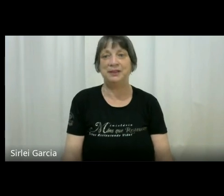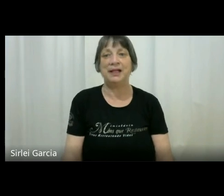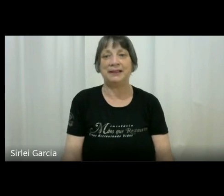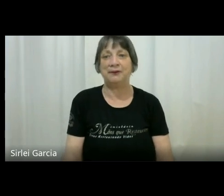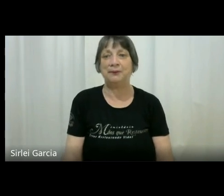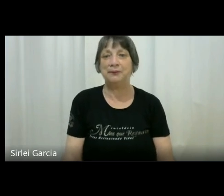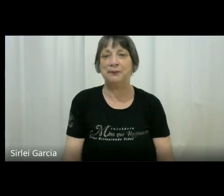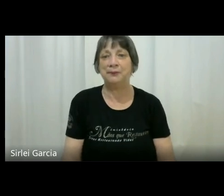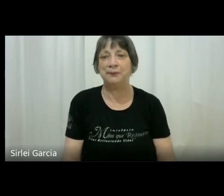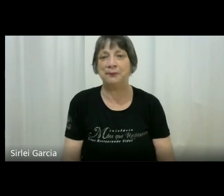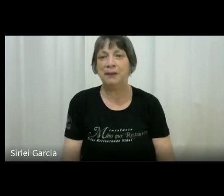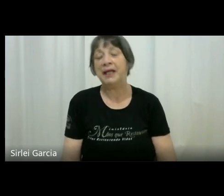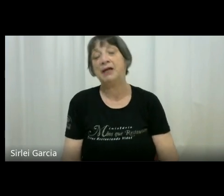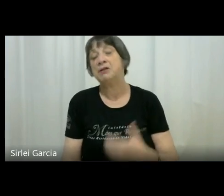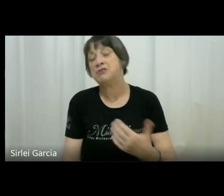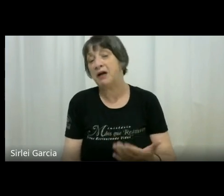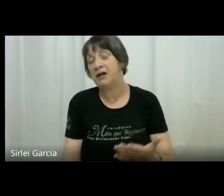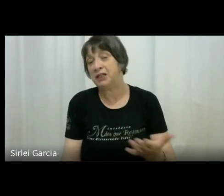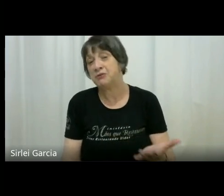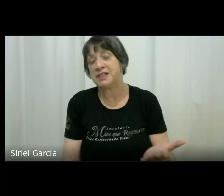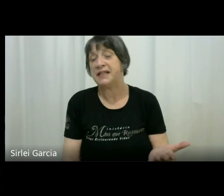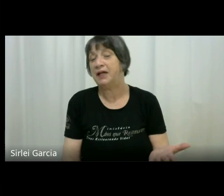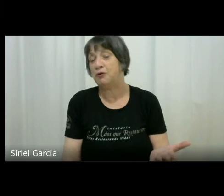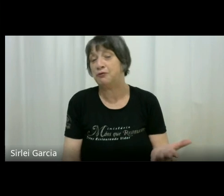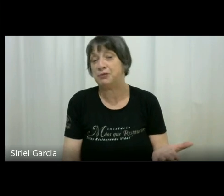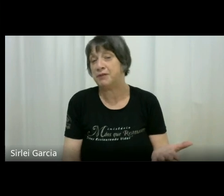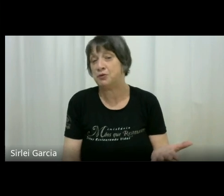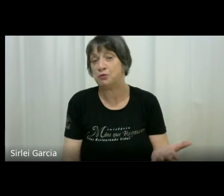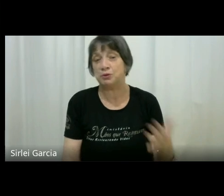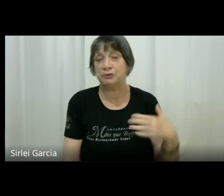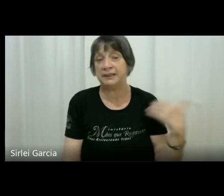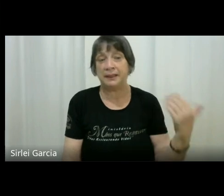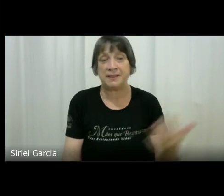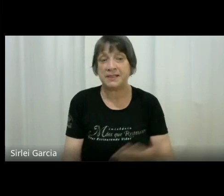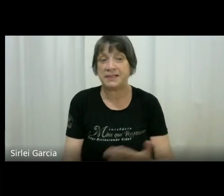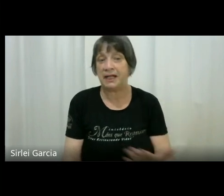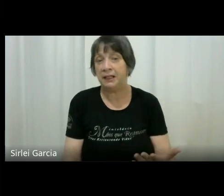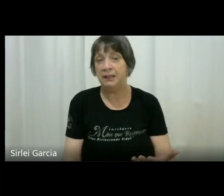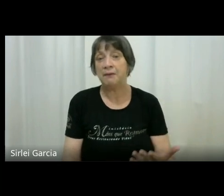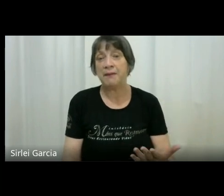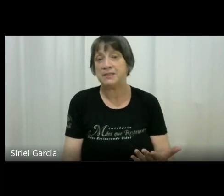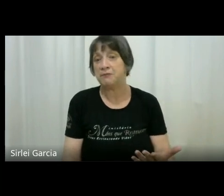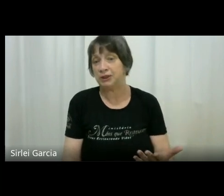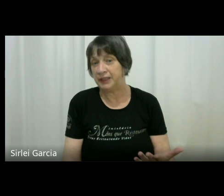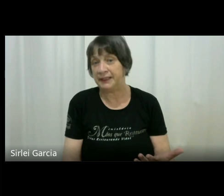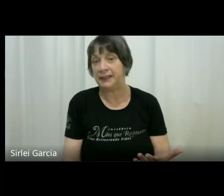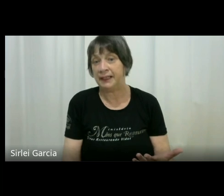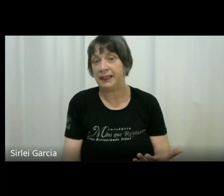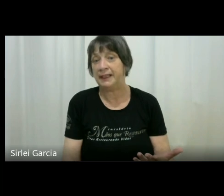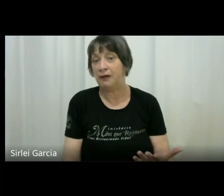mesmo. Então, eu não sei se ele é ouvinte ou é surdo, eu tentei pesquisar, mas eu